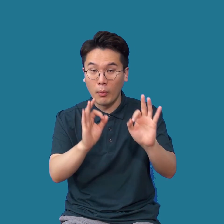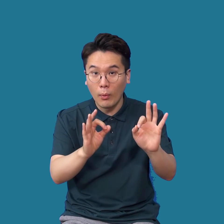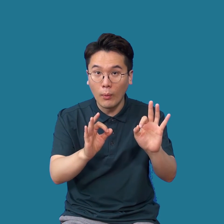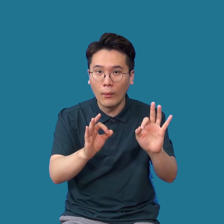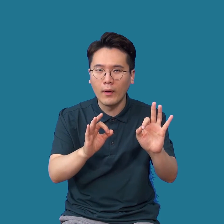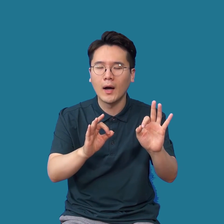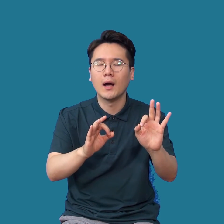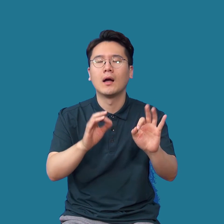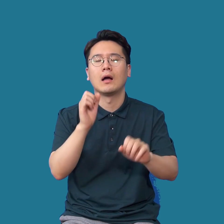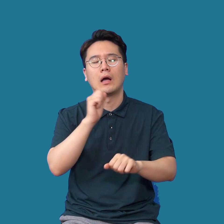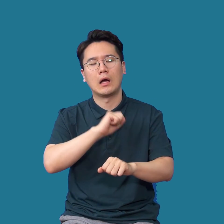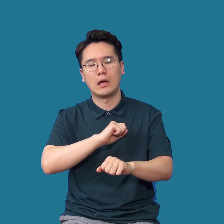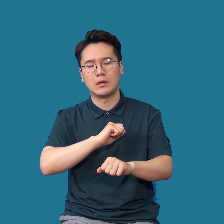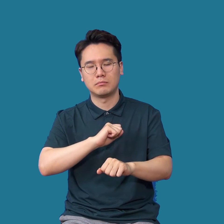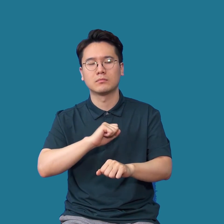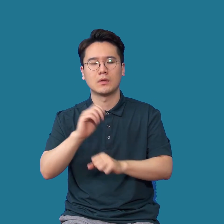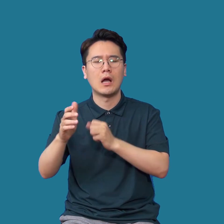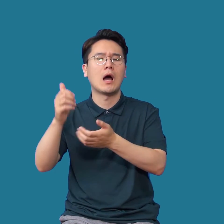천국으로 데려가신 것입니다.